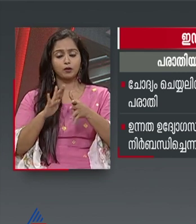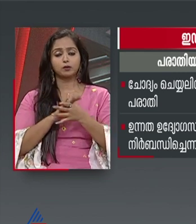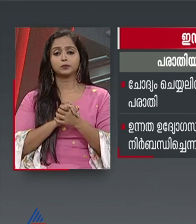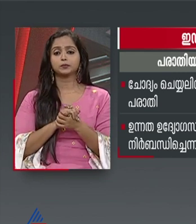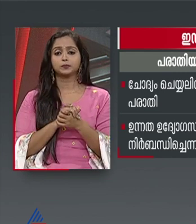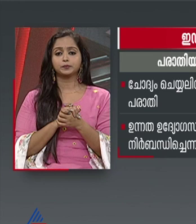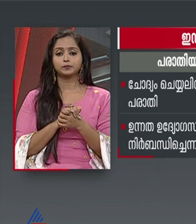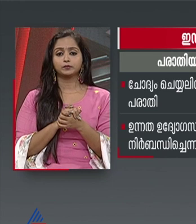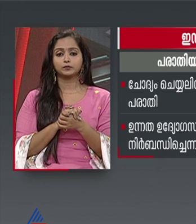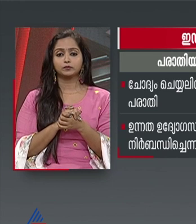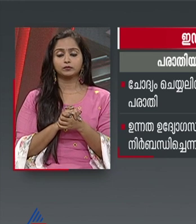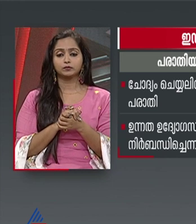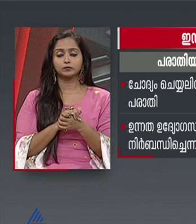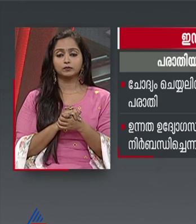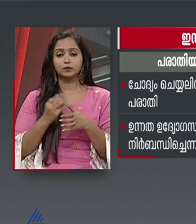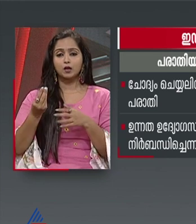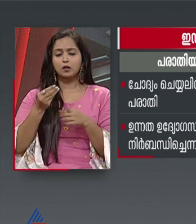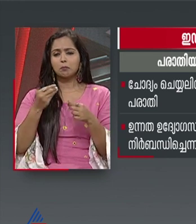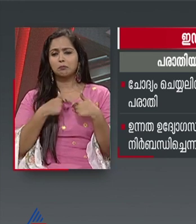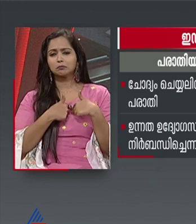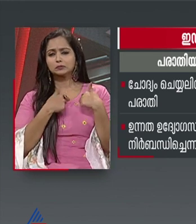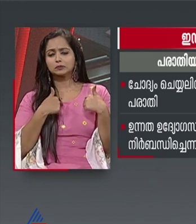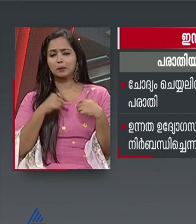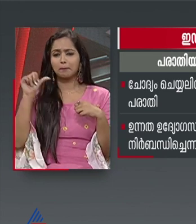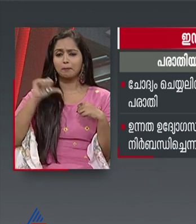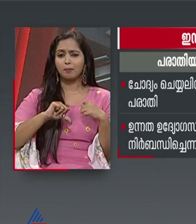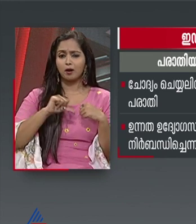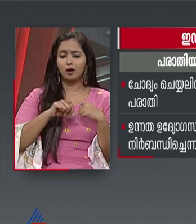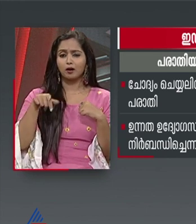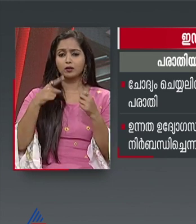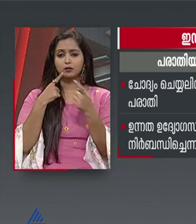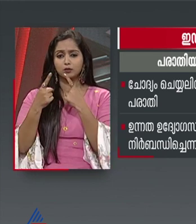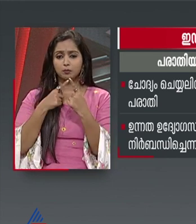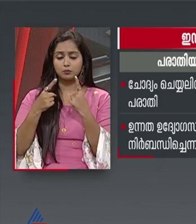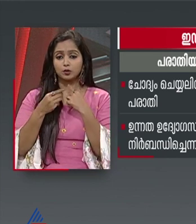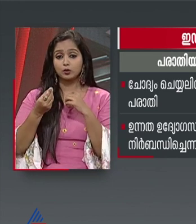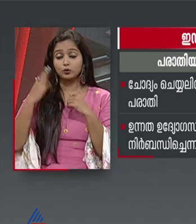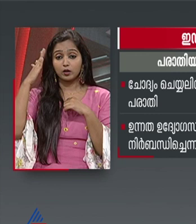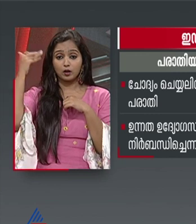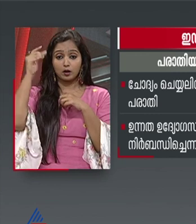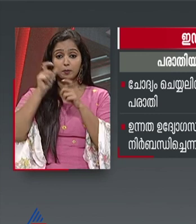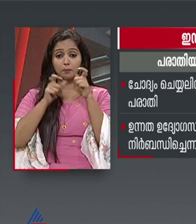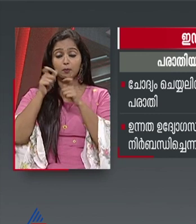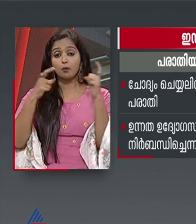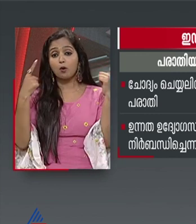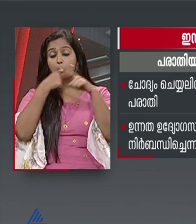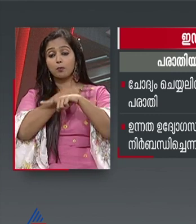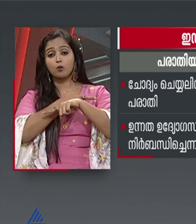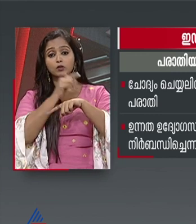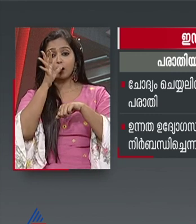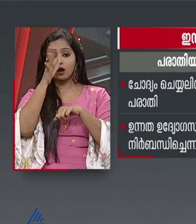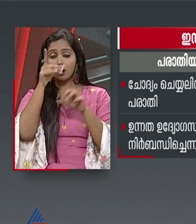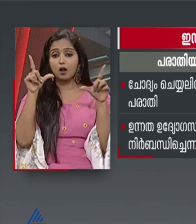ഉദ്യോഗസ്ഥൻ തന്നെ മാനസികമായി പീഡിപ്പിക്കുകയും അതുപോലെ തന്നെ ഉന്നത ഉദ്യോഗസ്ഥർക്കെതിരെ പല കാര്യത്തിലും എതിരായി മൊഴി നൽകാൻ